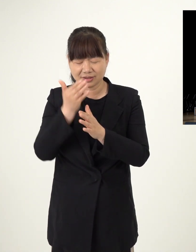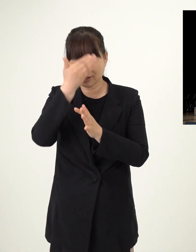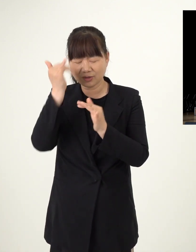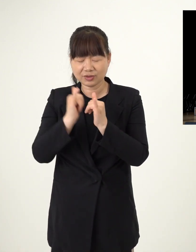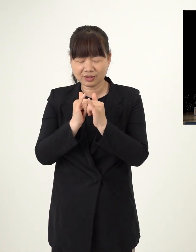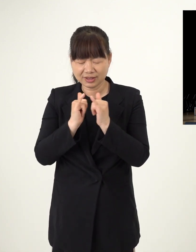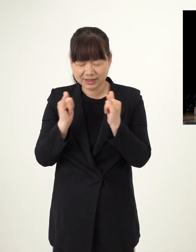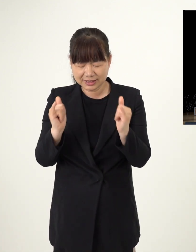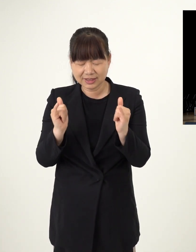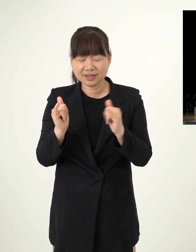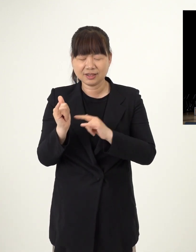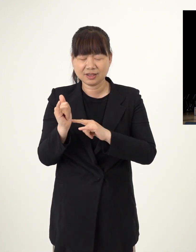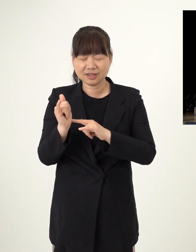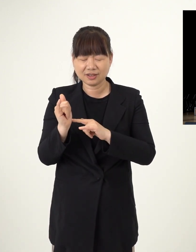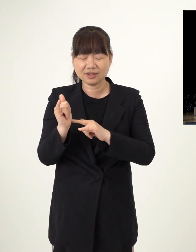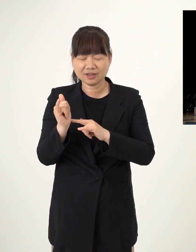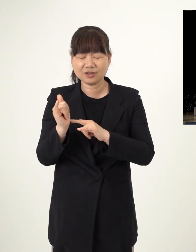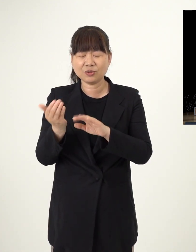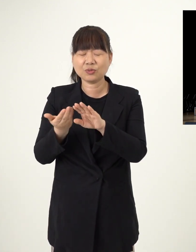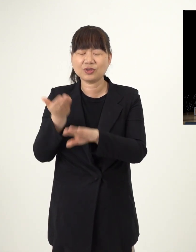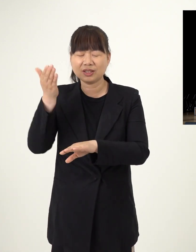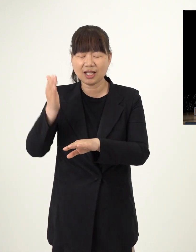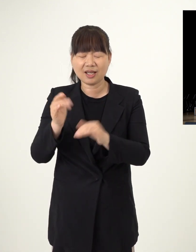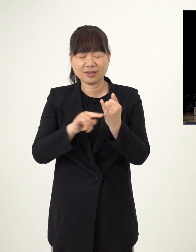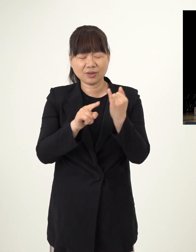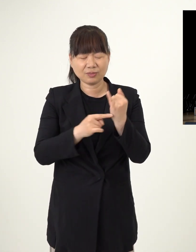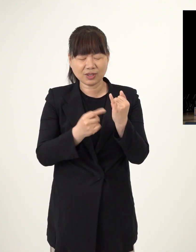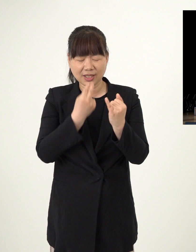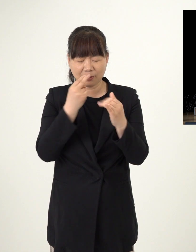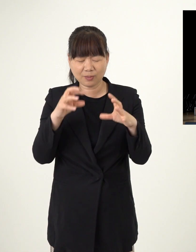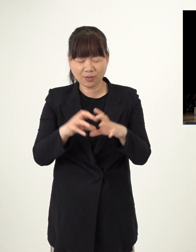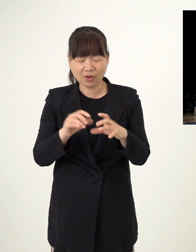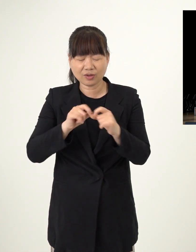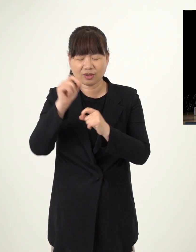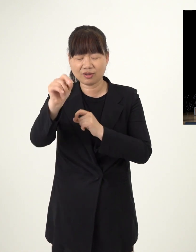청년들 머리 위에 복중의 생명까지